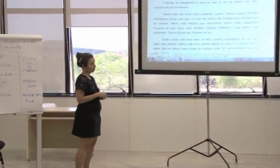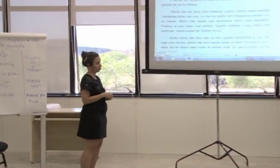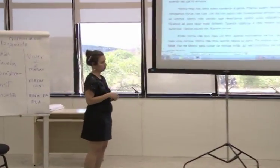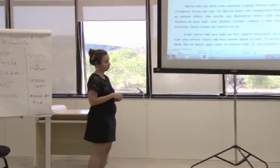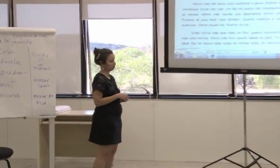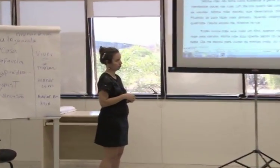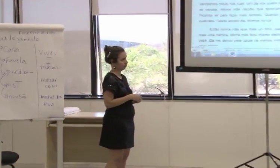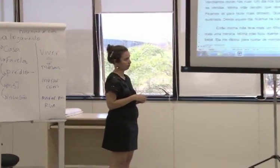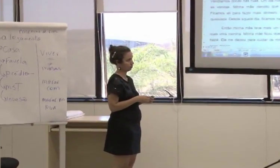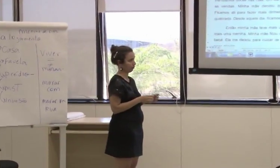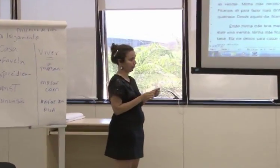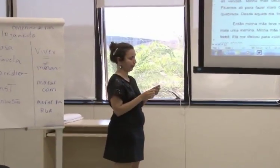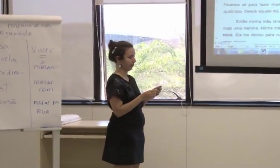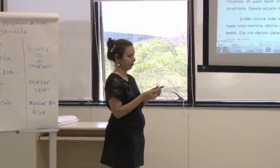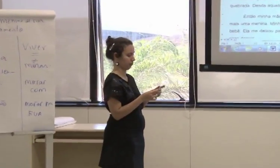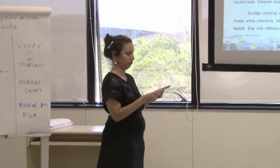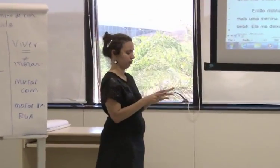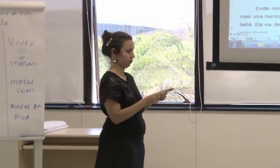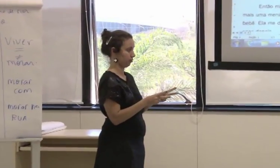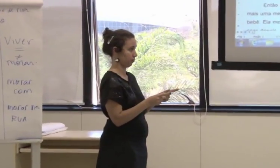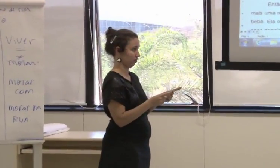Vendíamos doces na rua.